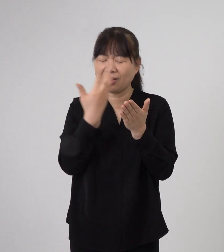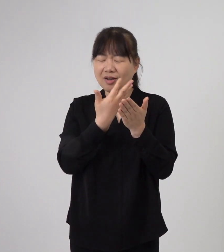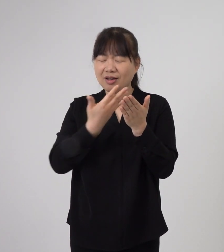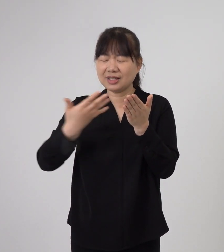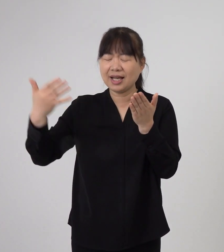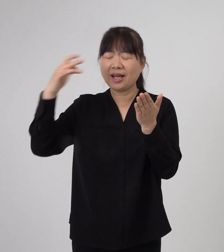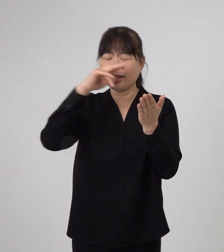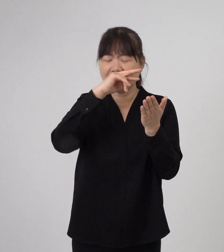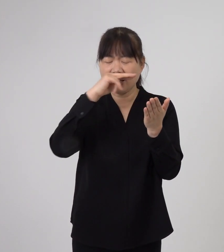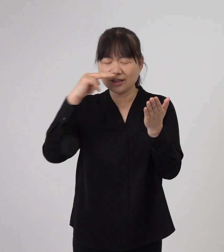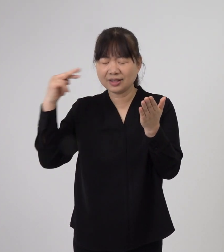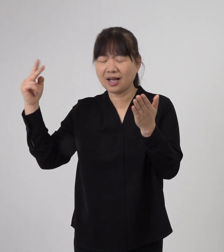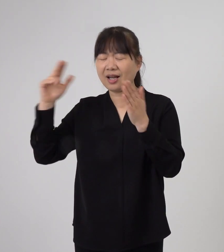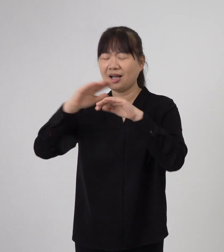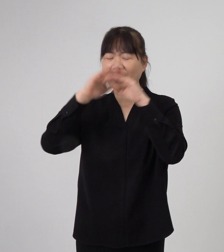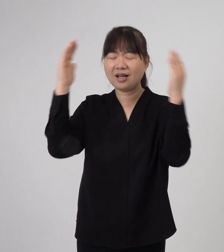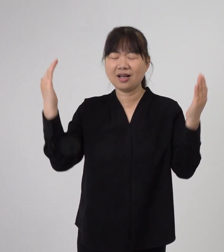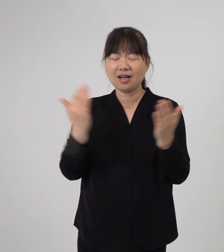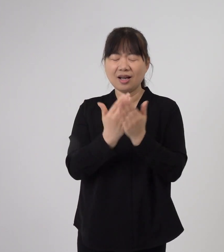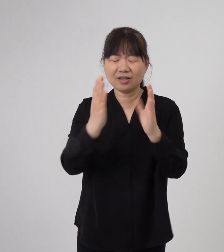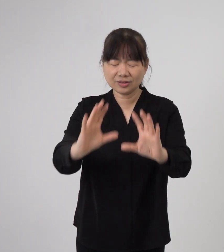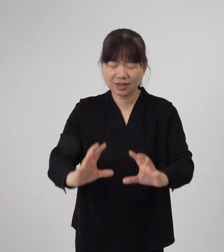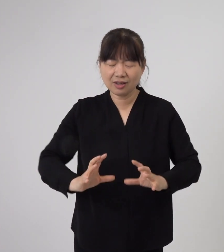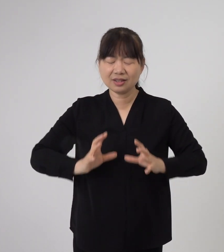향기 온 세상